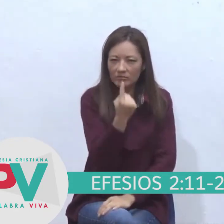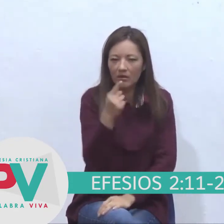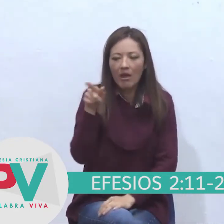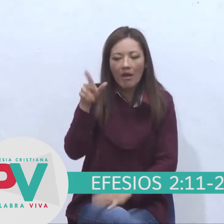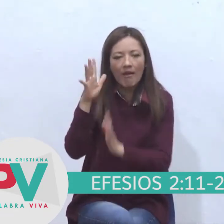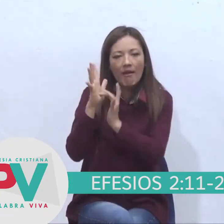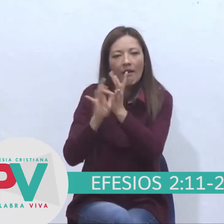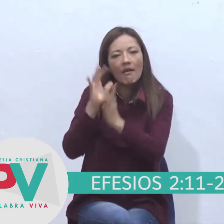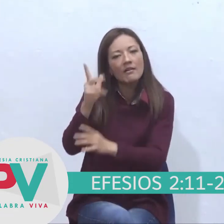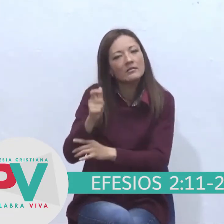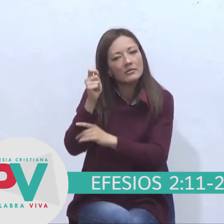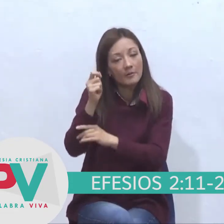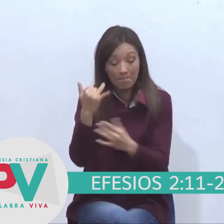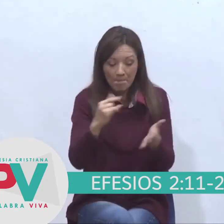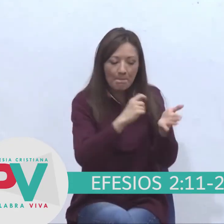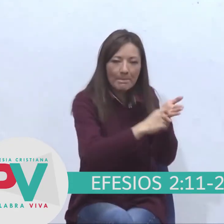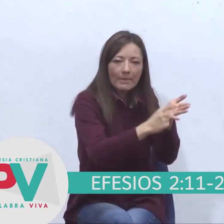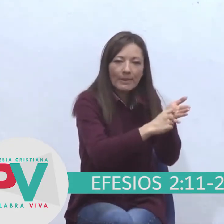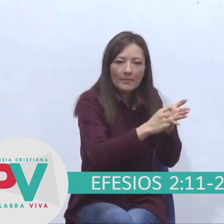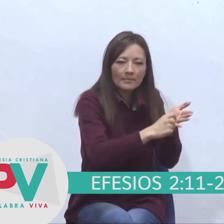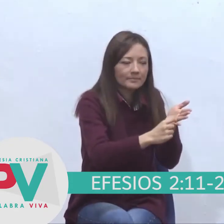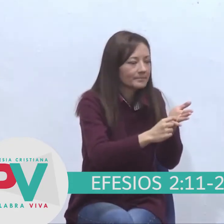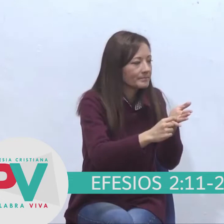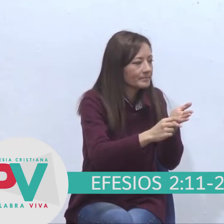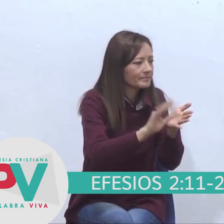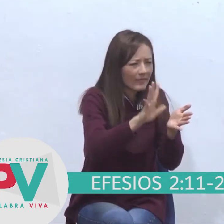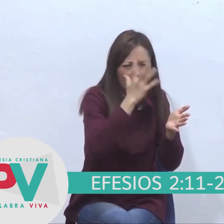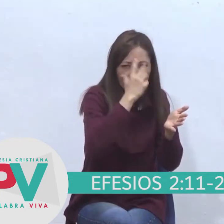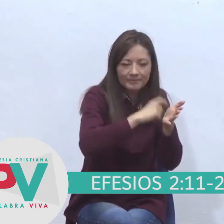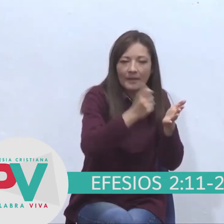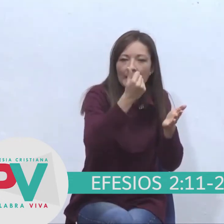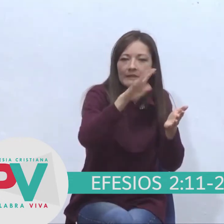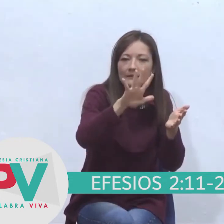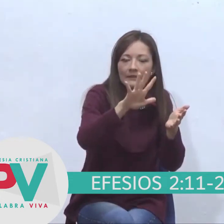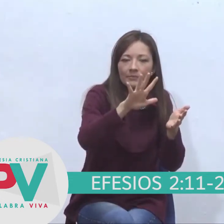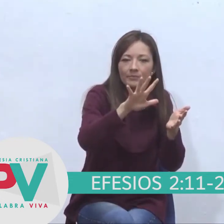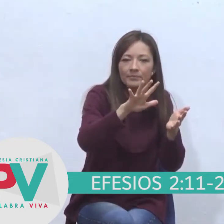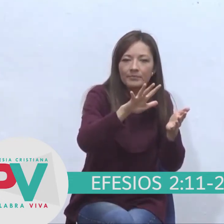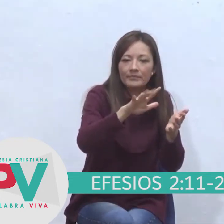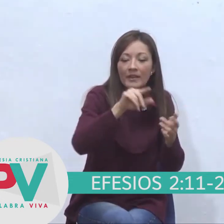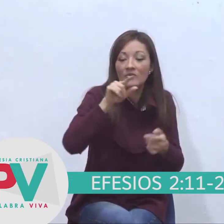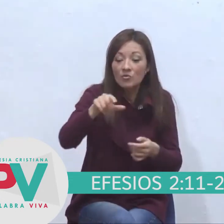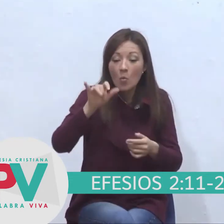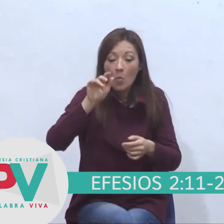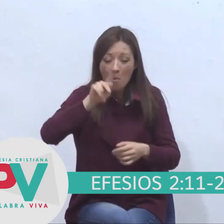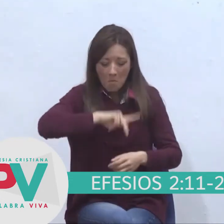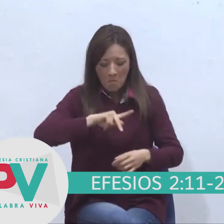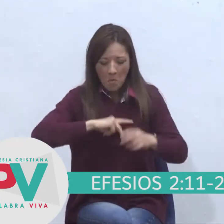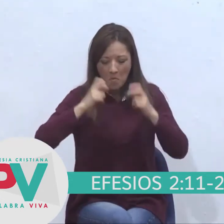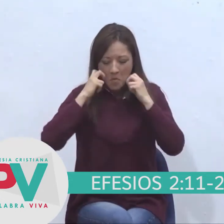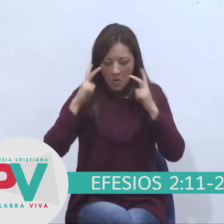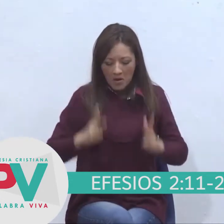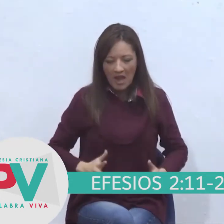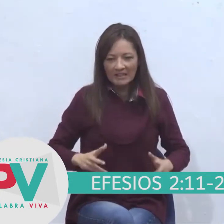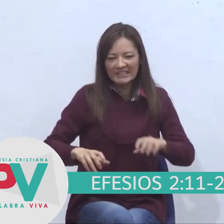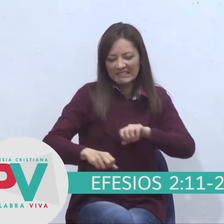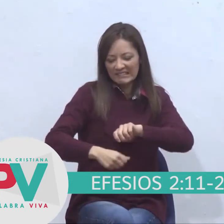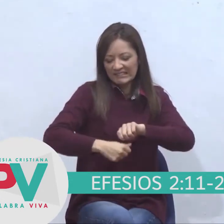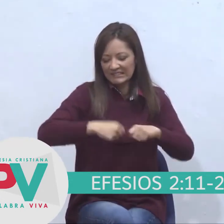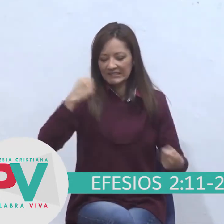Jesús. Y dice el versículo 15, aboliendo en su carne las enemistades,